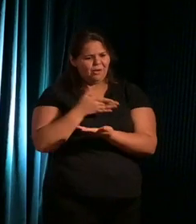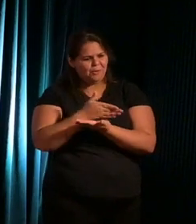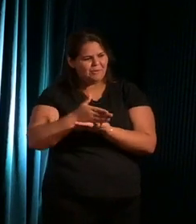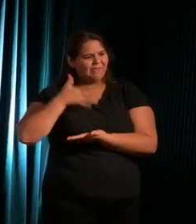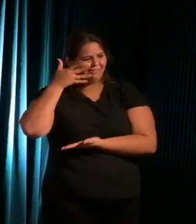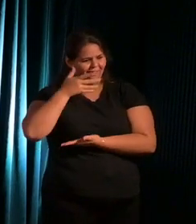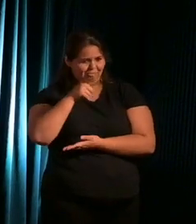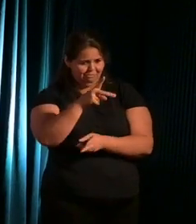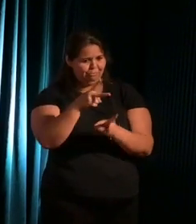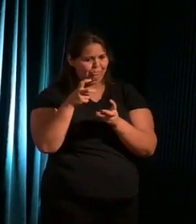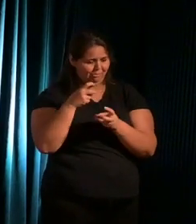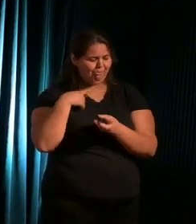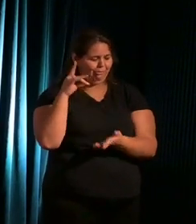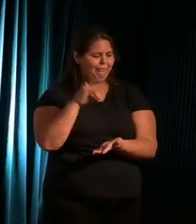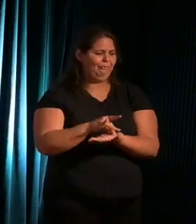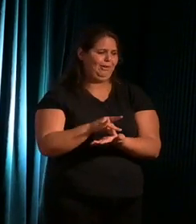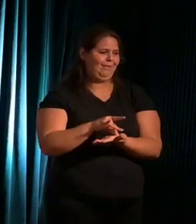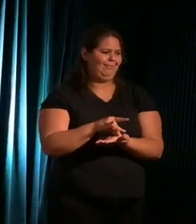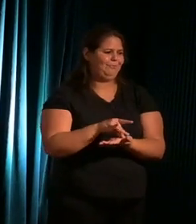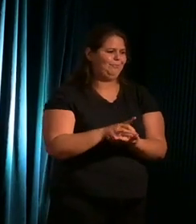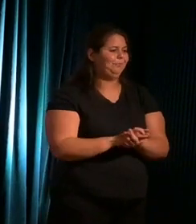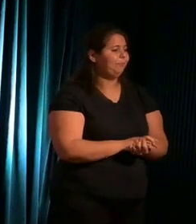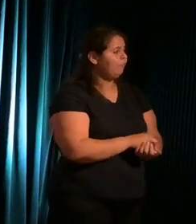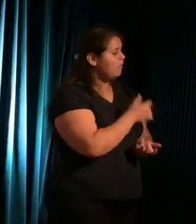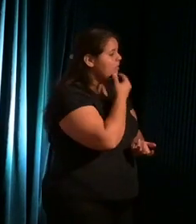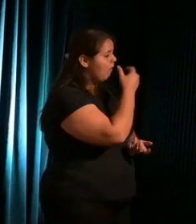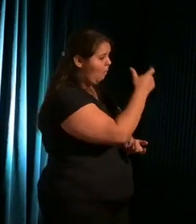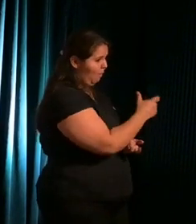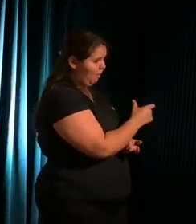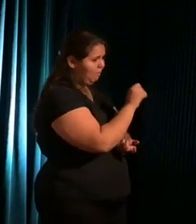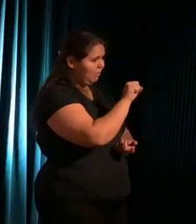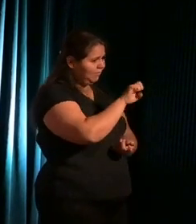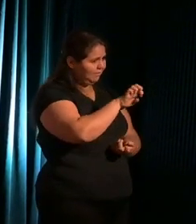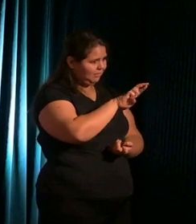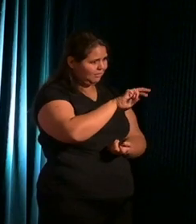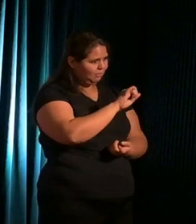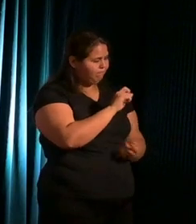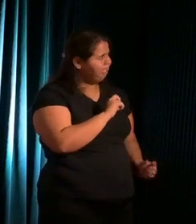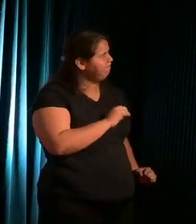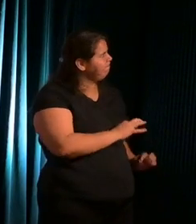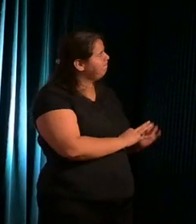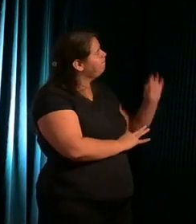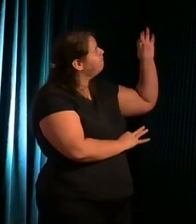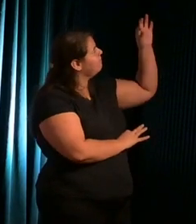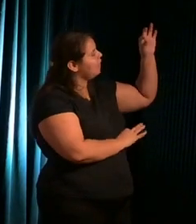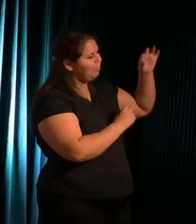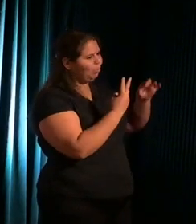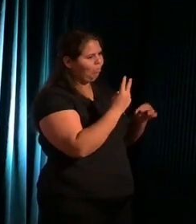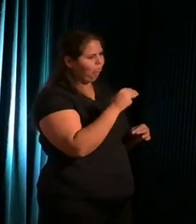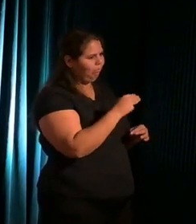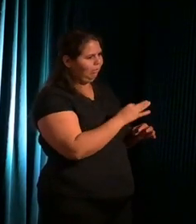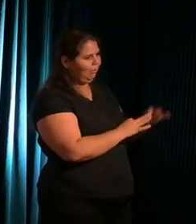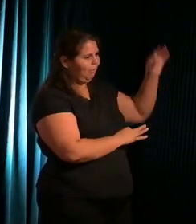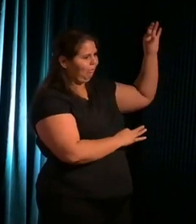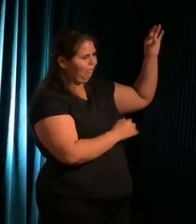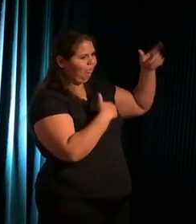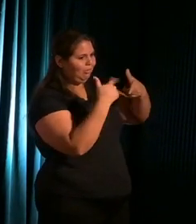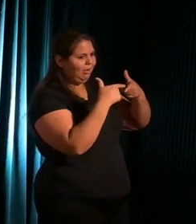E o Sérgio, um homem de quase 2 metros. Eu trabalho nesses totens, nesses guindastes.